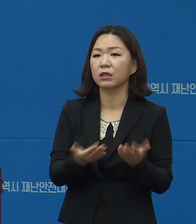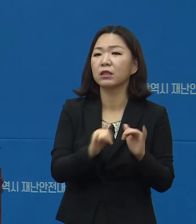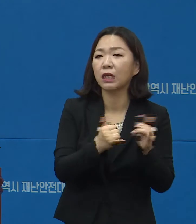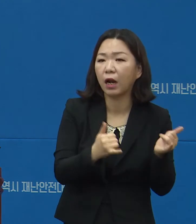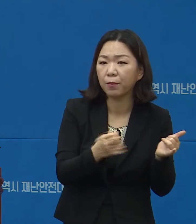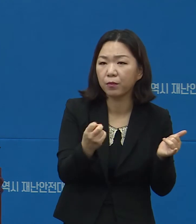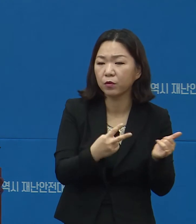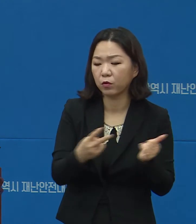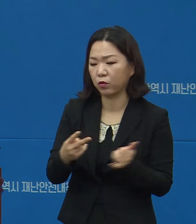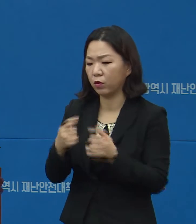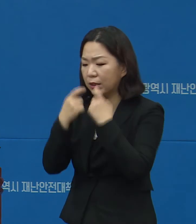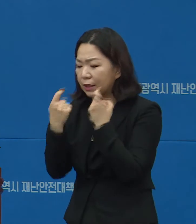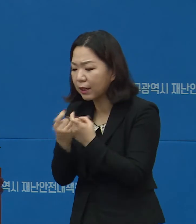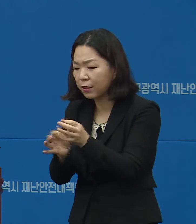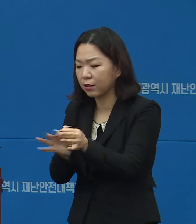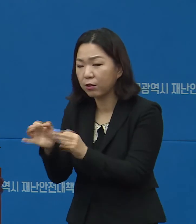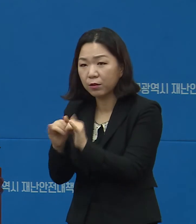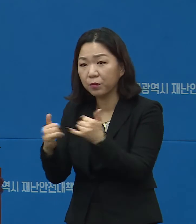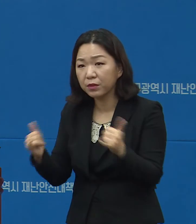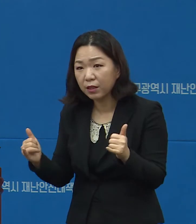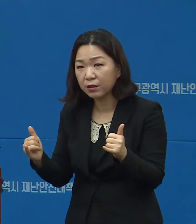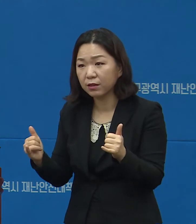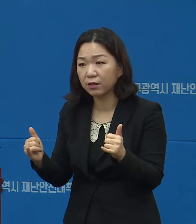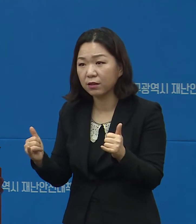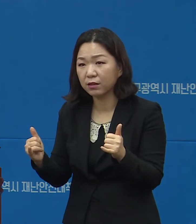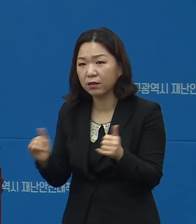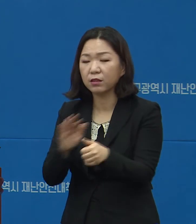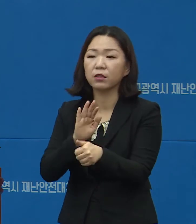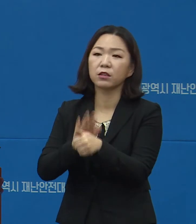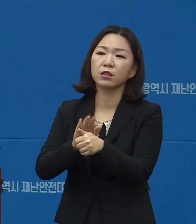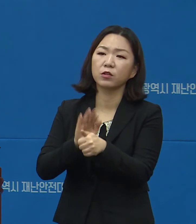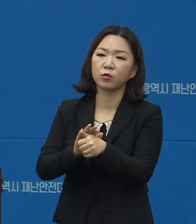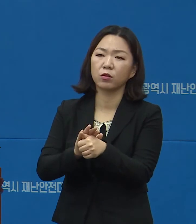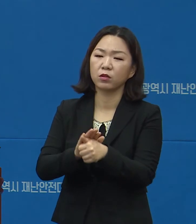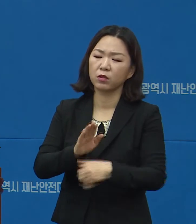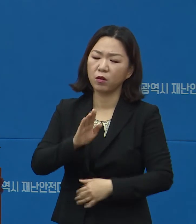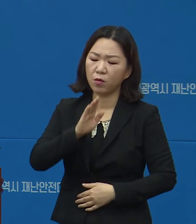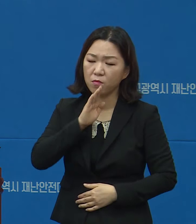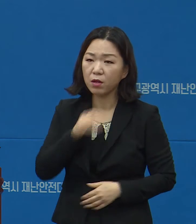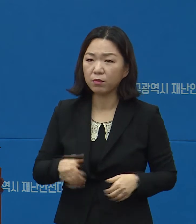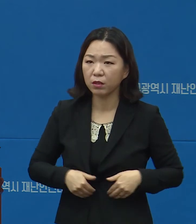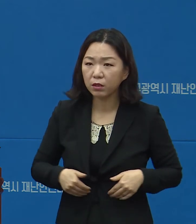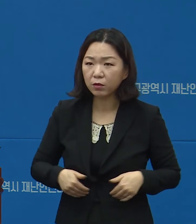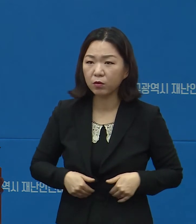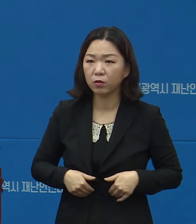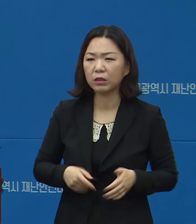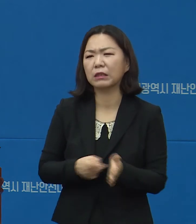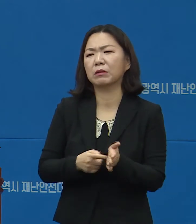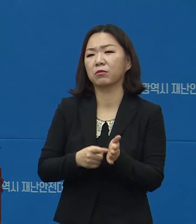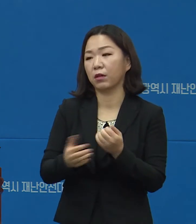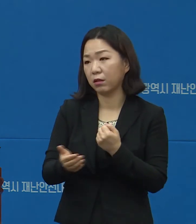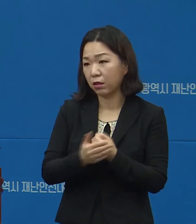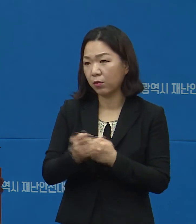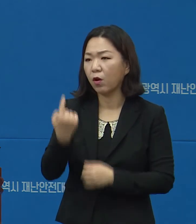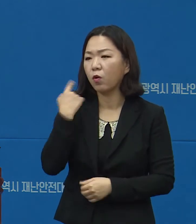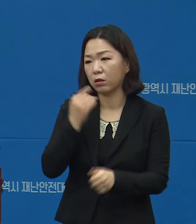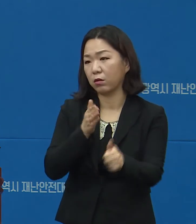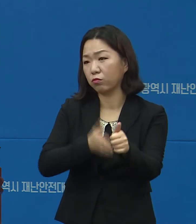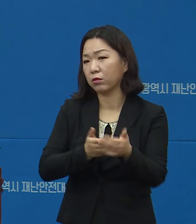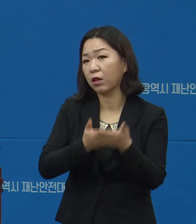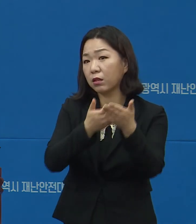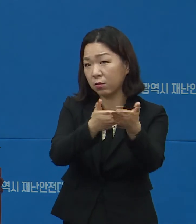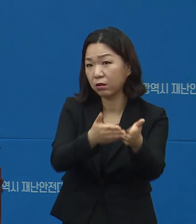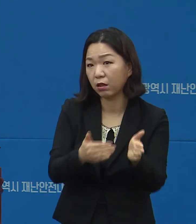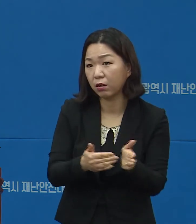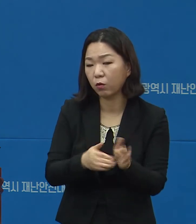근로자들과 자영업자들, 중소상공인들에 대해서 지원이 절박하고 긴급하기 때문에 어제 그 요청을 드린